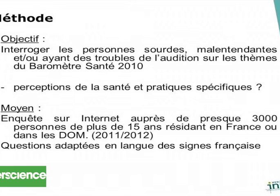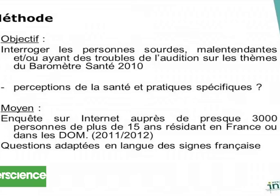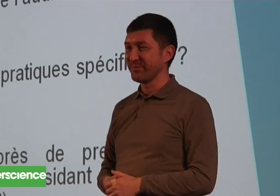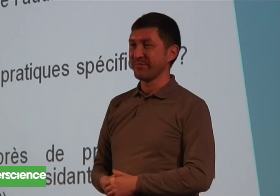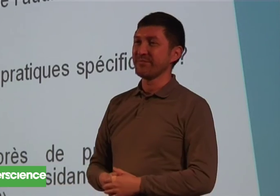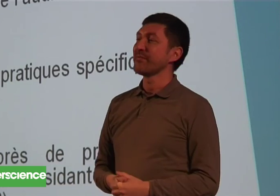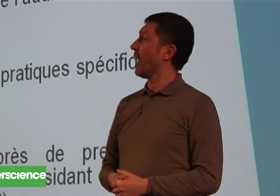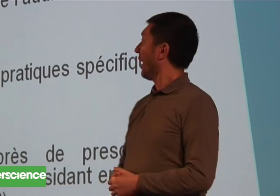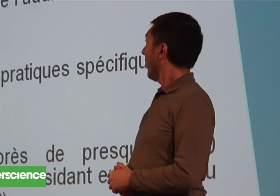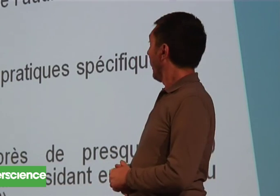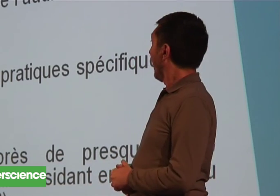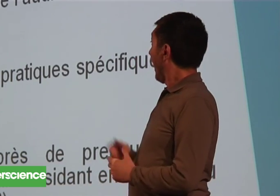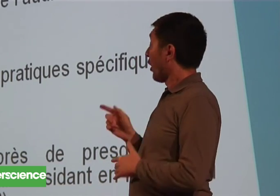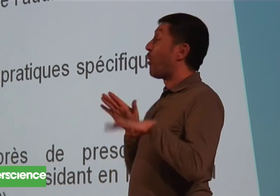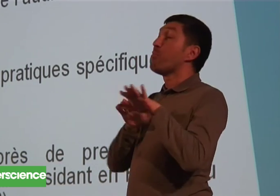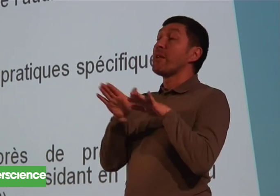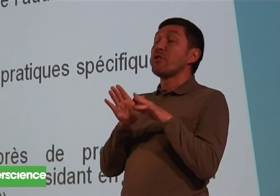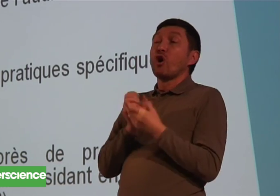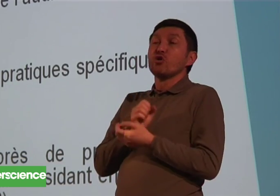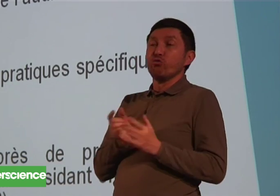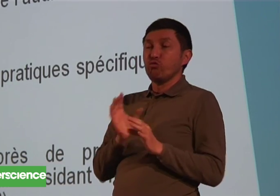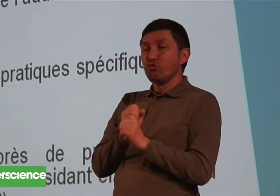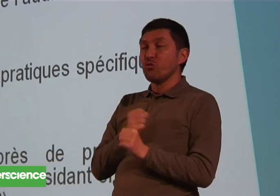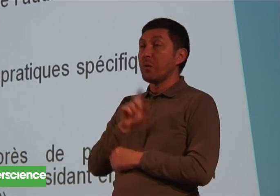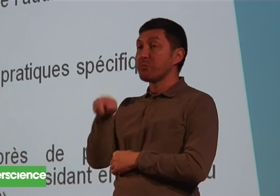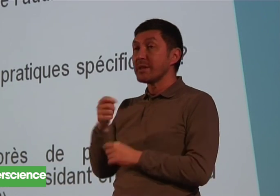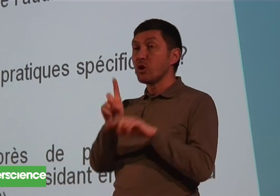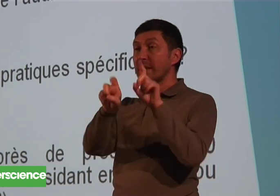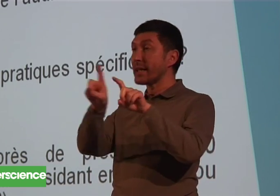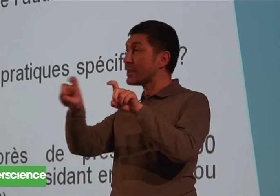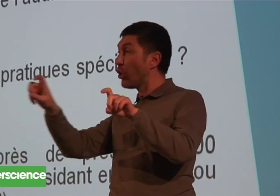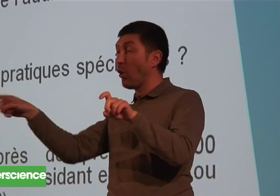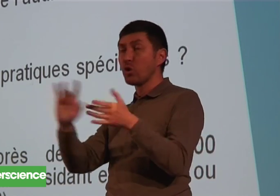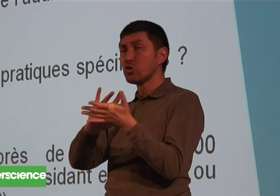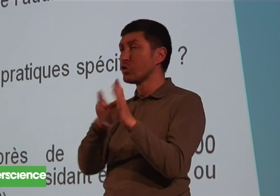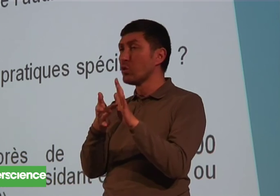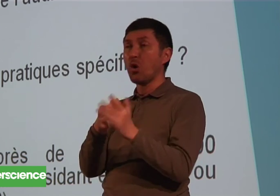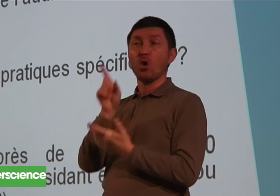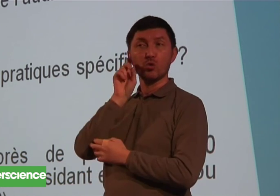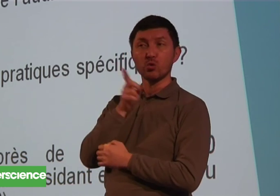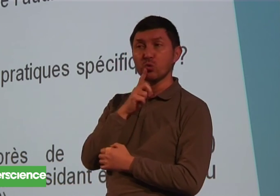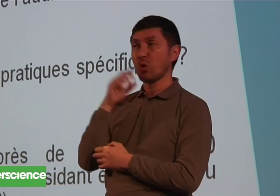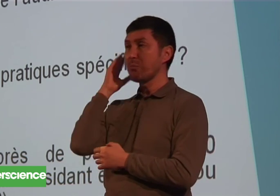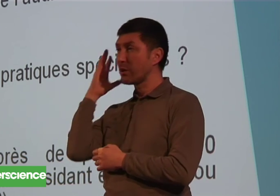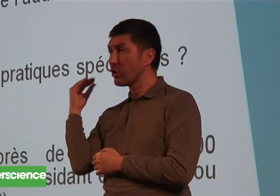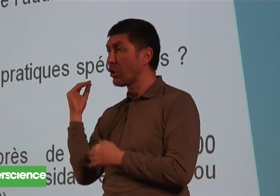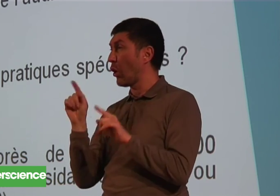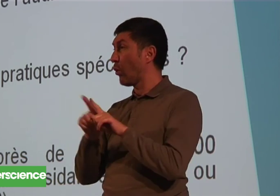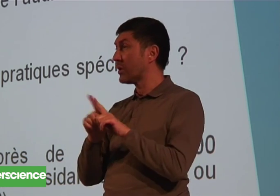Donc l'objectif était bien d'interroger les personnes sourdes, malentendantes, mais aussi ayant des problèmes d'audition, des troubles de l'audition, comme de